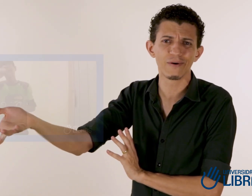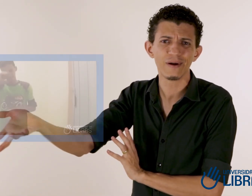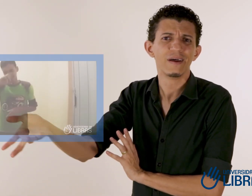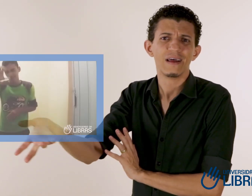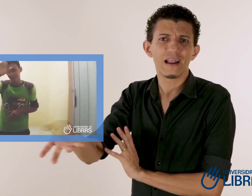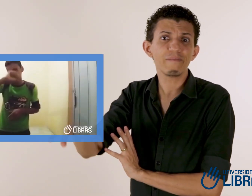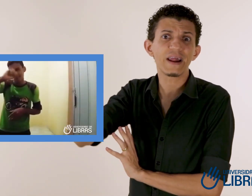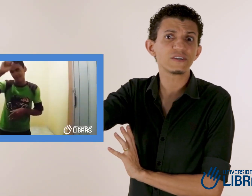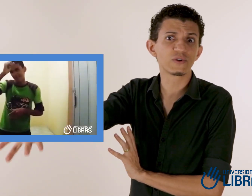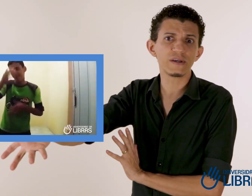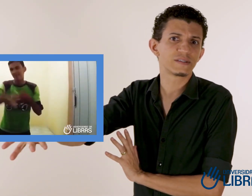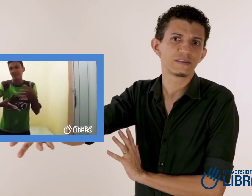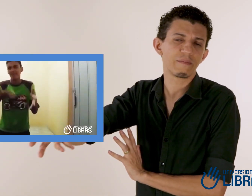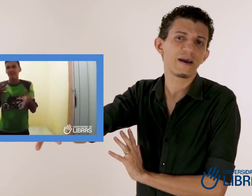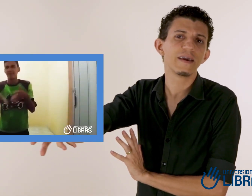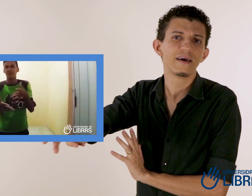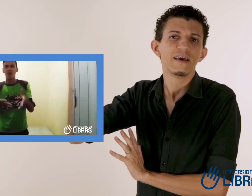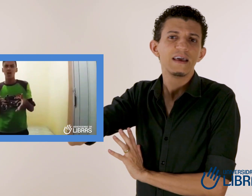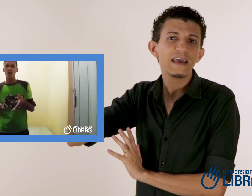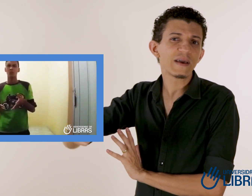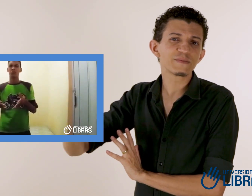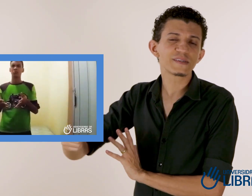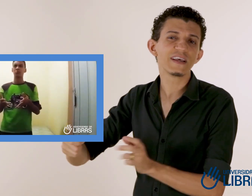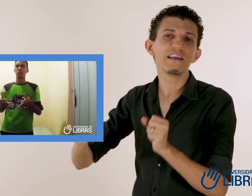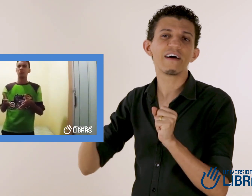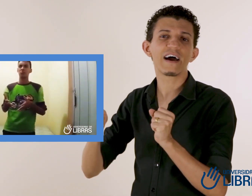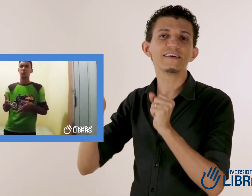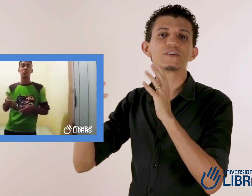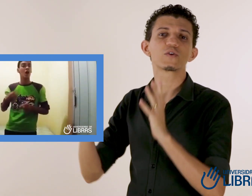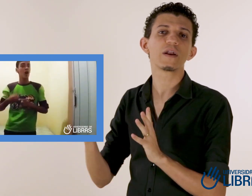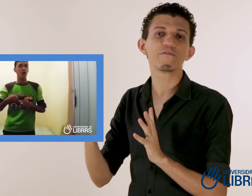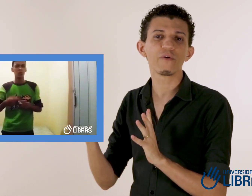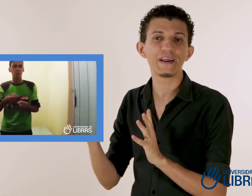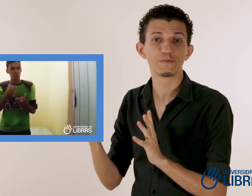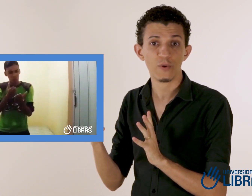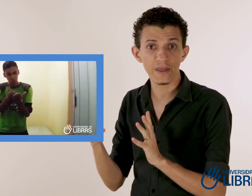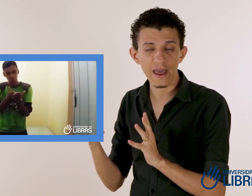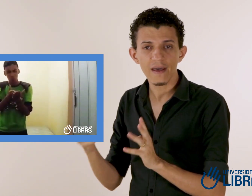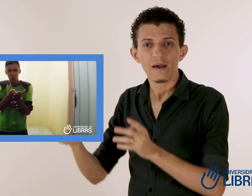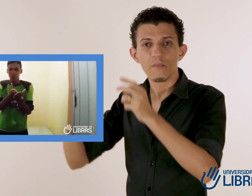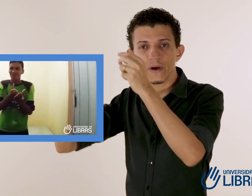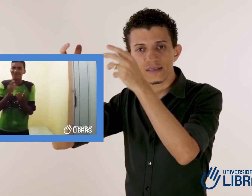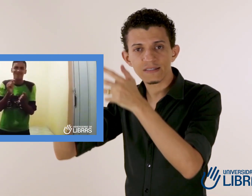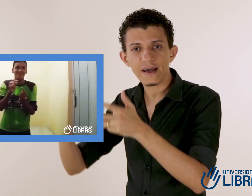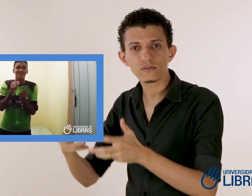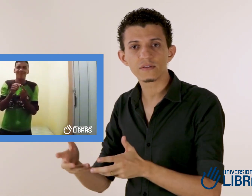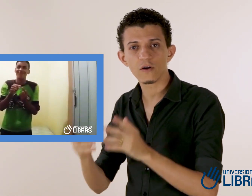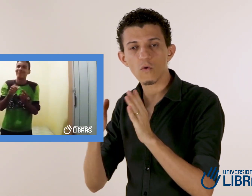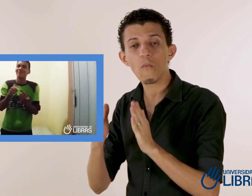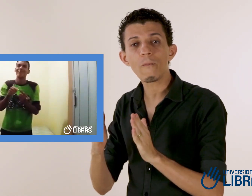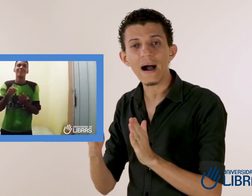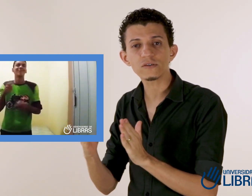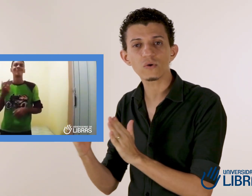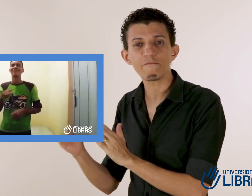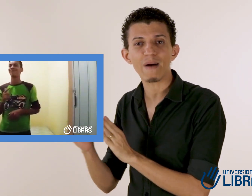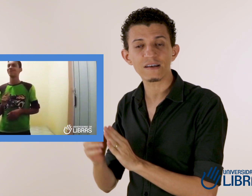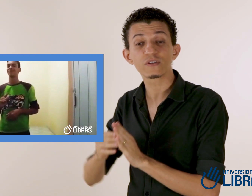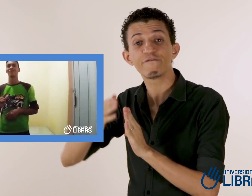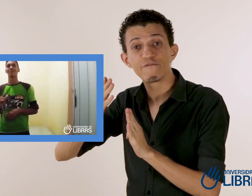interior, lá em Brejões, na Bahia, e mesmo assim ele vai lá e se torna fluente. Por quê? Por estar estudando com um passo a passo que